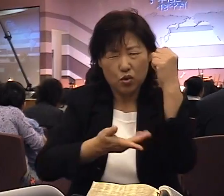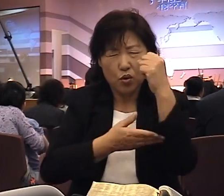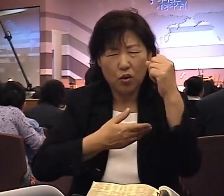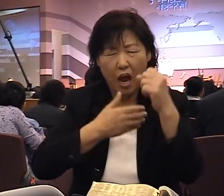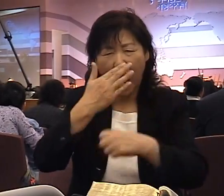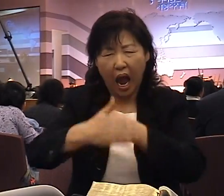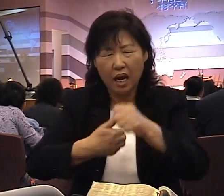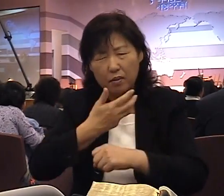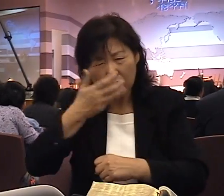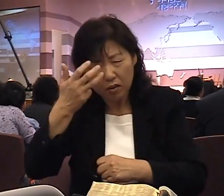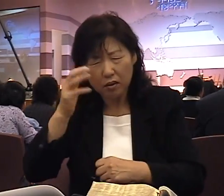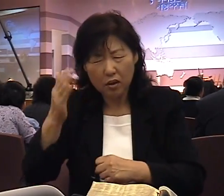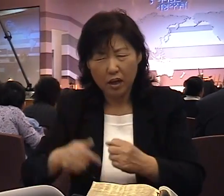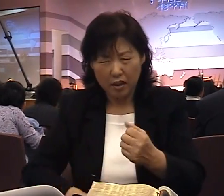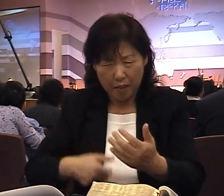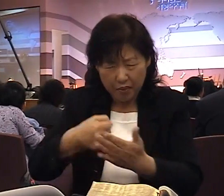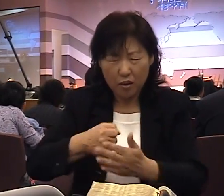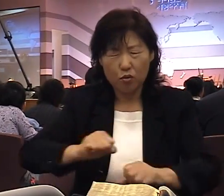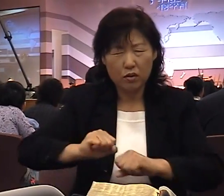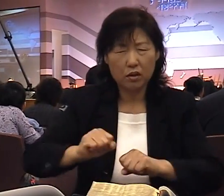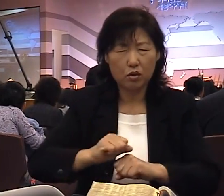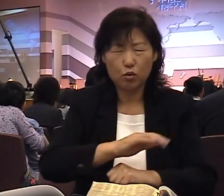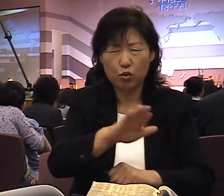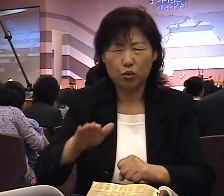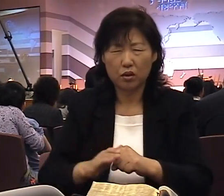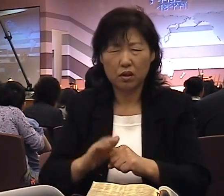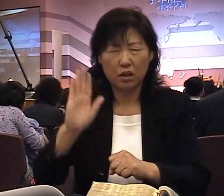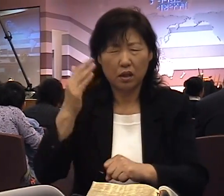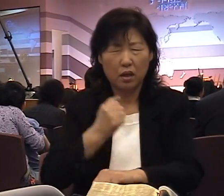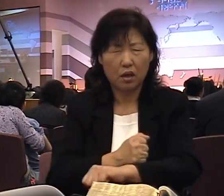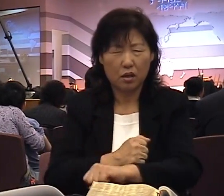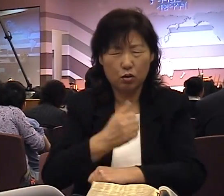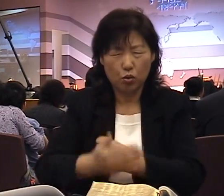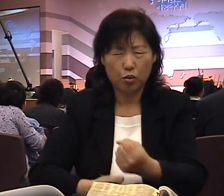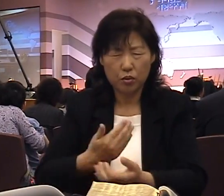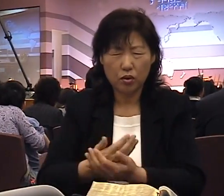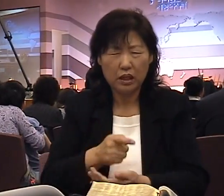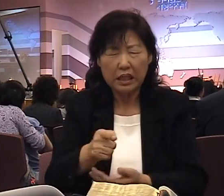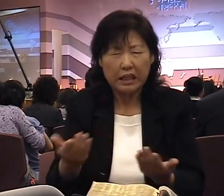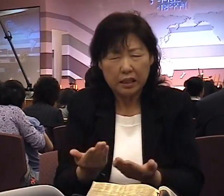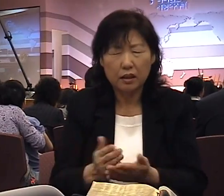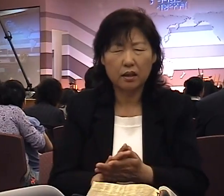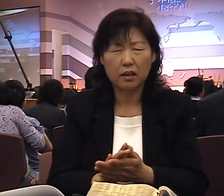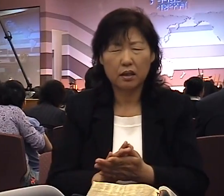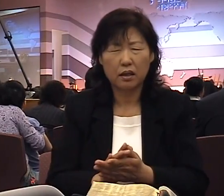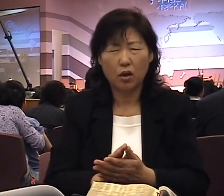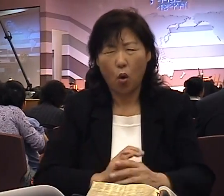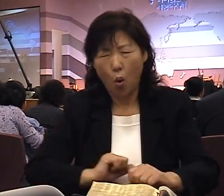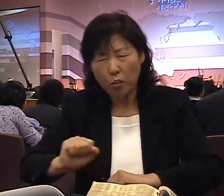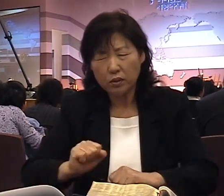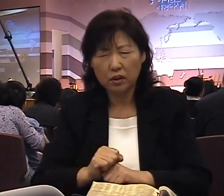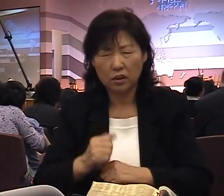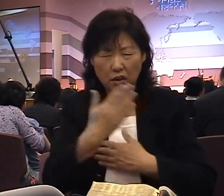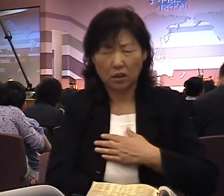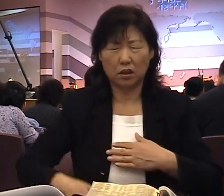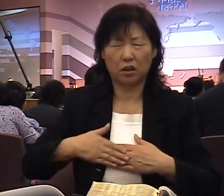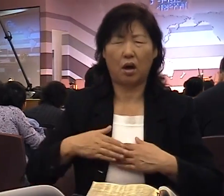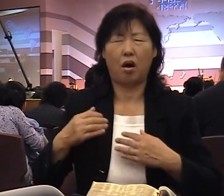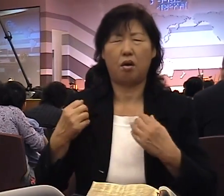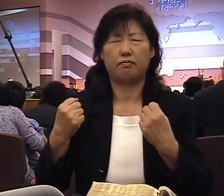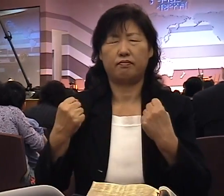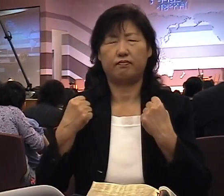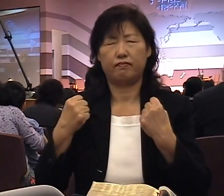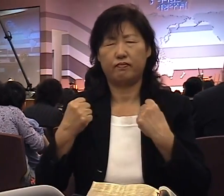담대히 움직이는 저희들 되게 하여 주시옵소서. 우리가 이를 위해 담대히 움직일 때 우리의 건강도